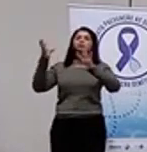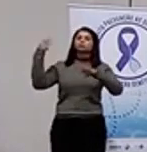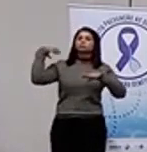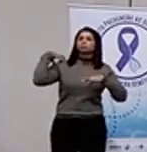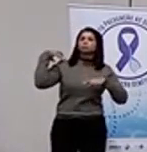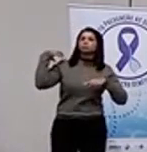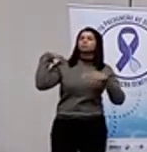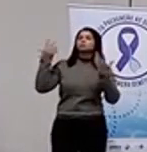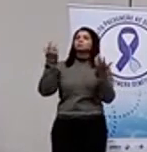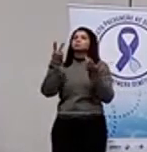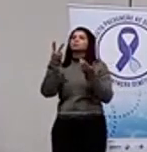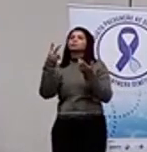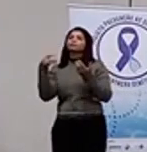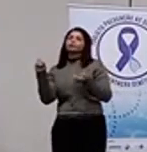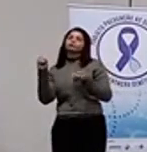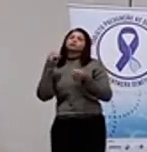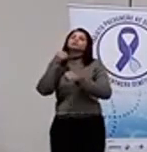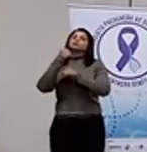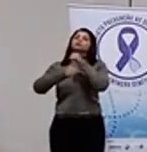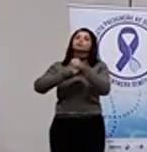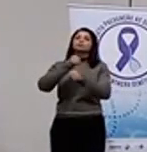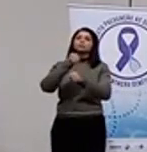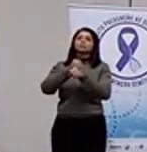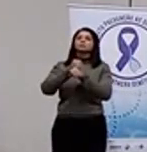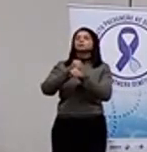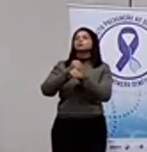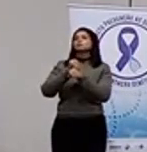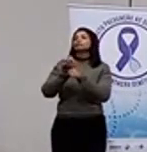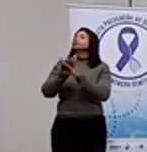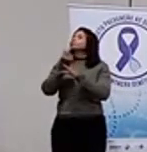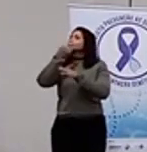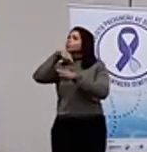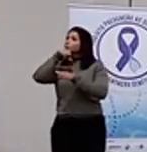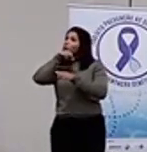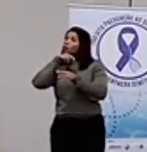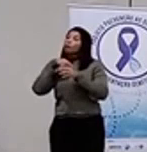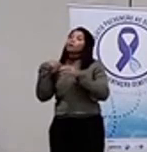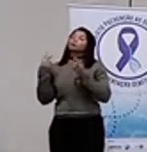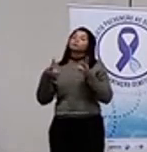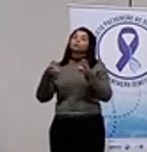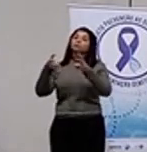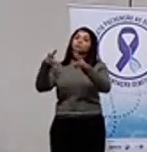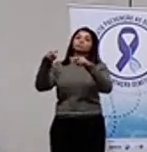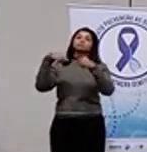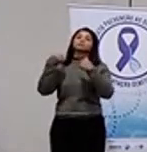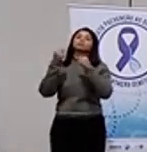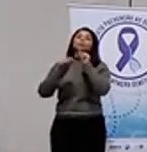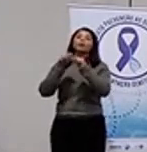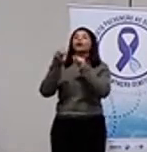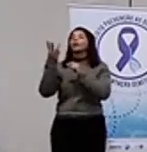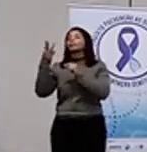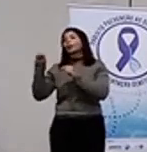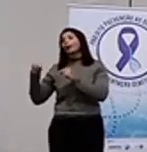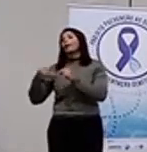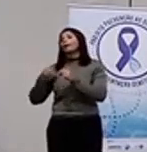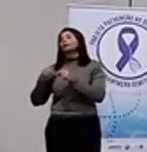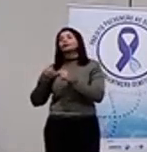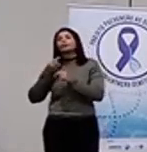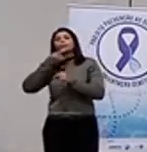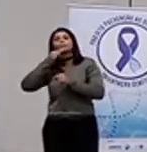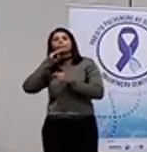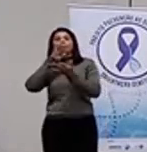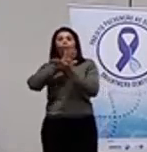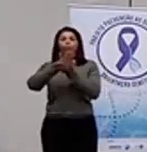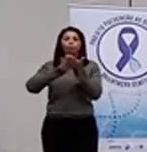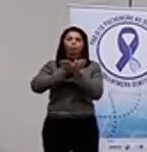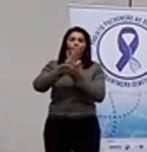anos de idade. O pai faleceu com câncer de pâncreas aos 30 anos de idade e nem bebia, por exemplo.